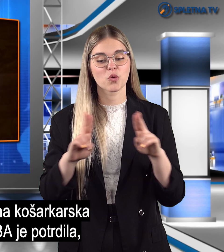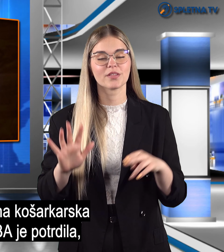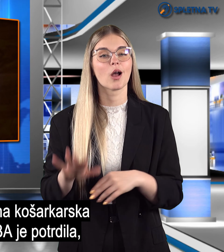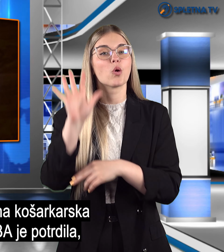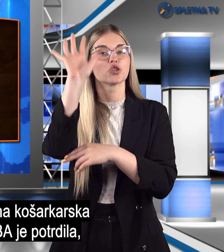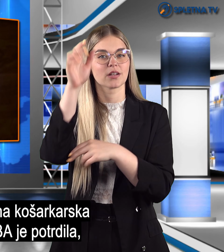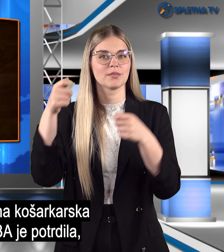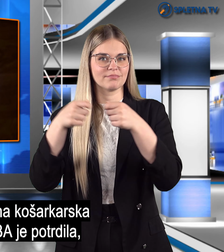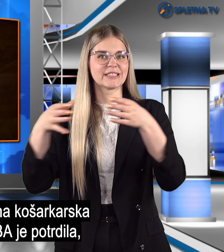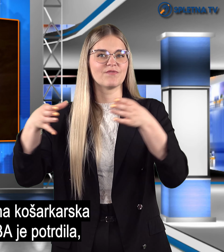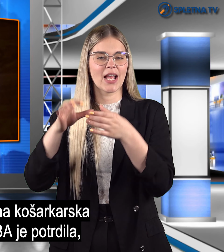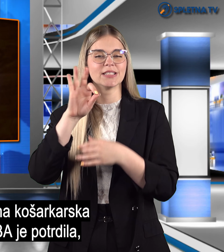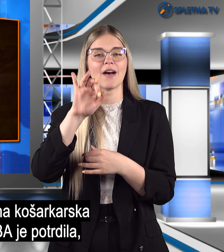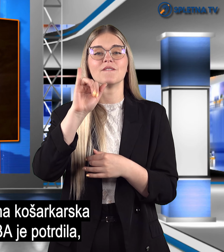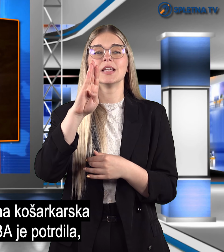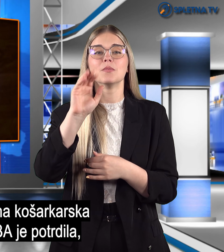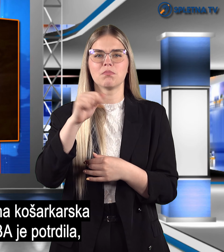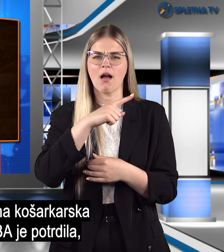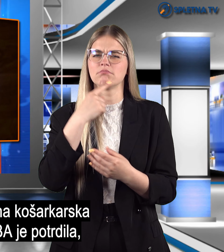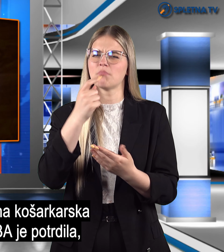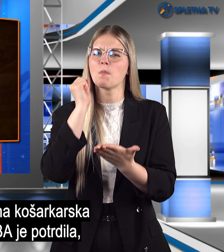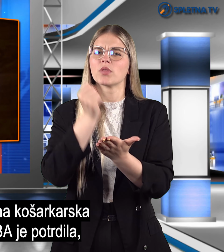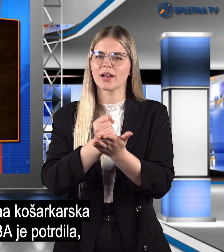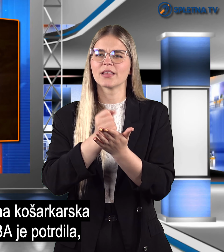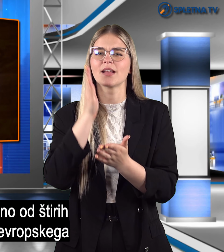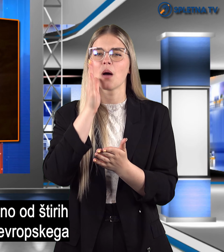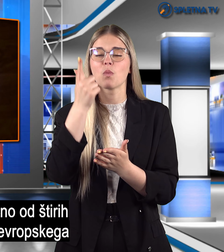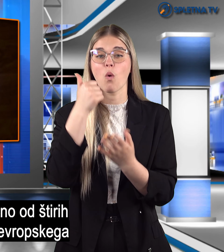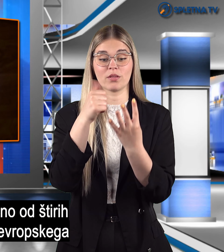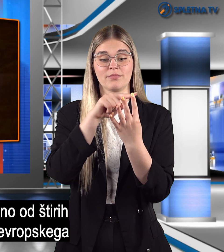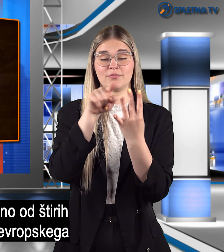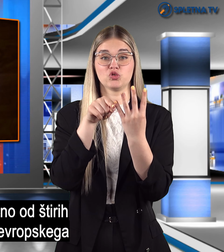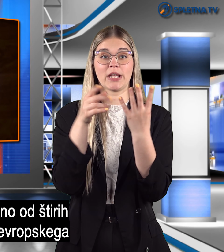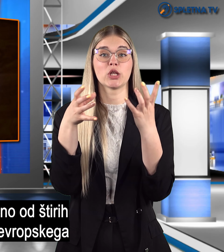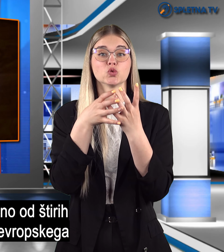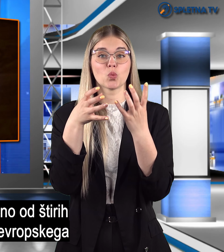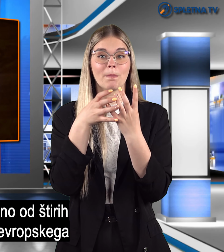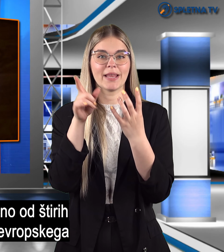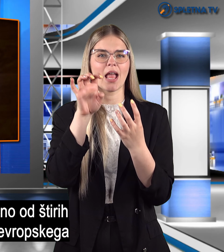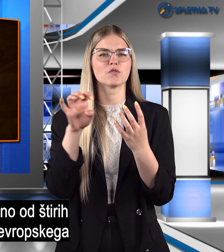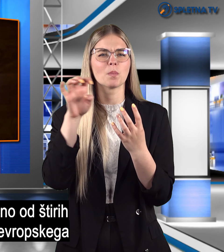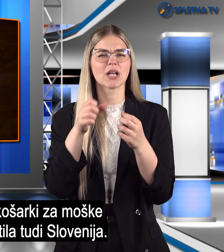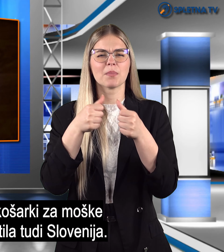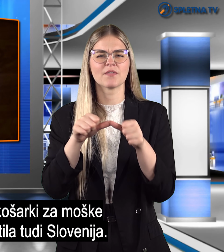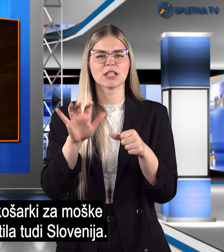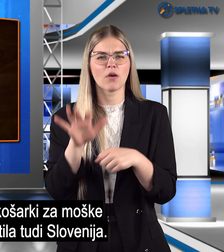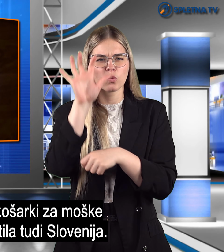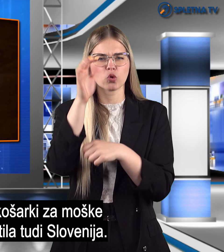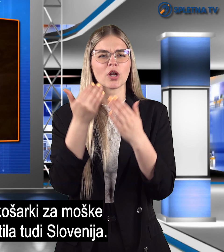Mednarodna košarkarska zveza FIBA je potrdila, da bo eno od 4 skupin Evropskega prvenstva v košarki